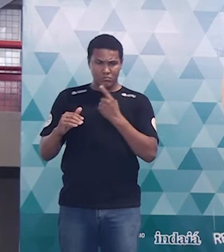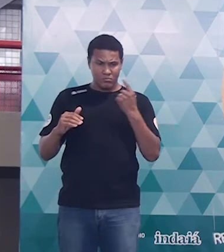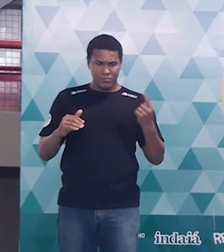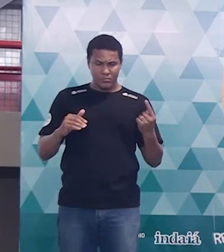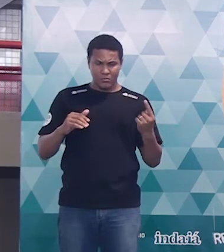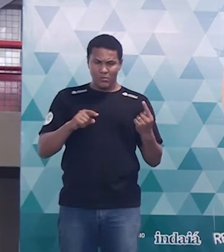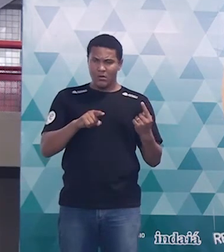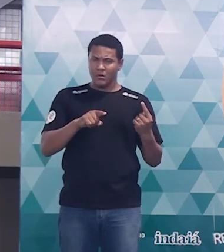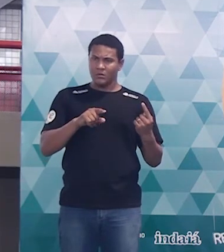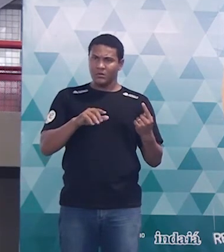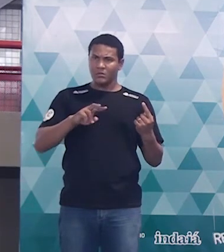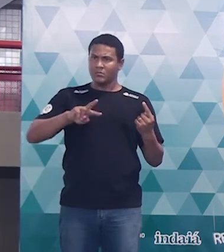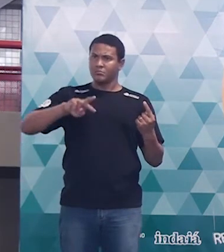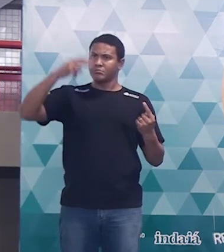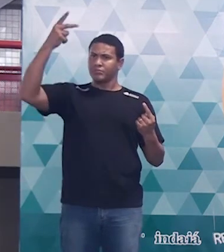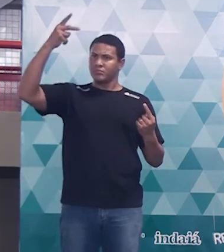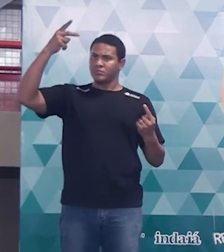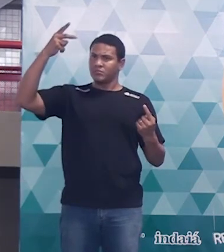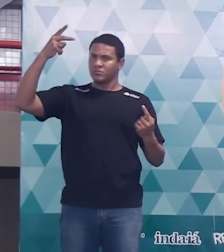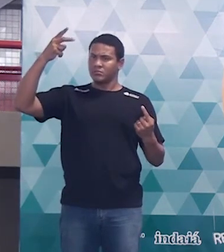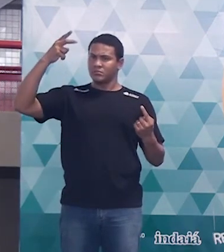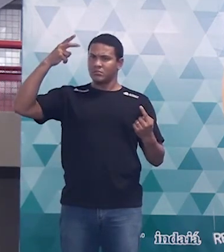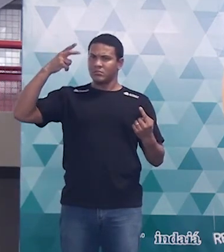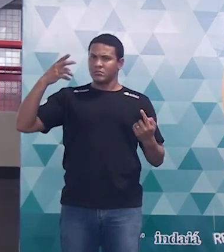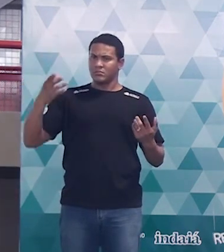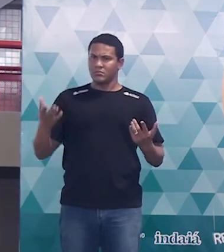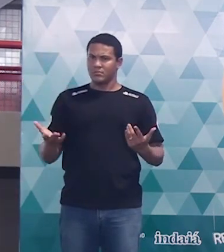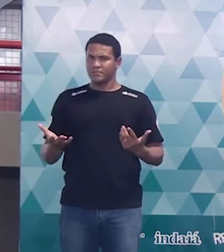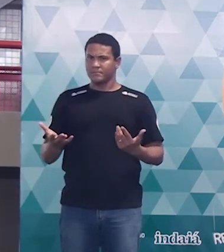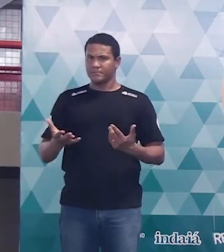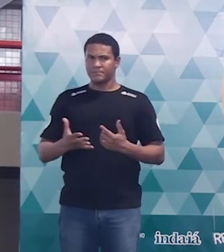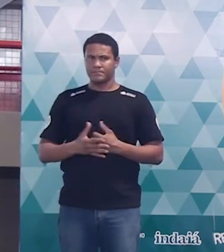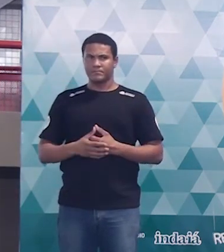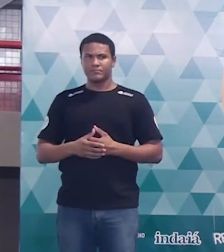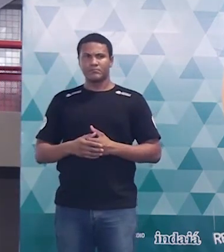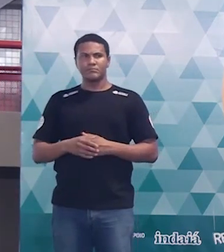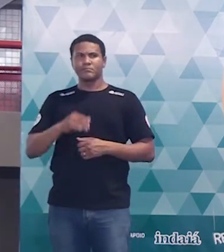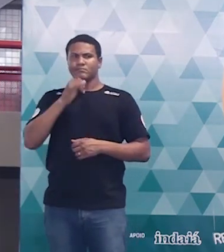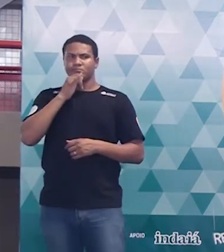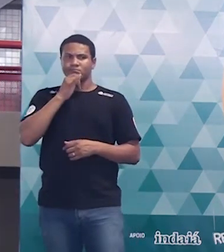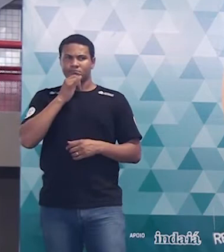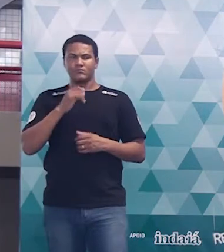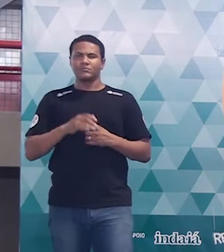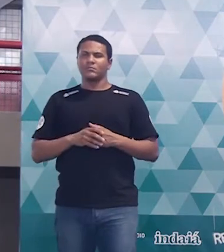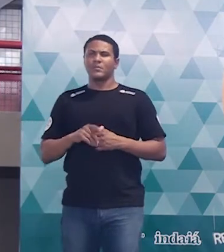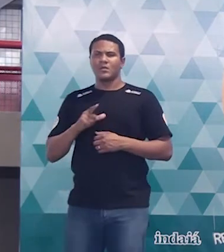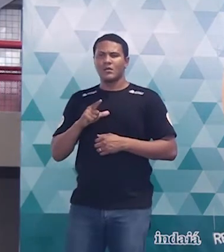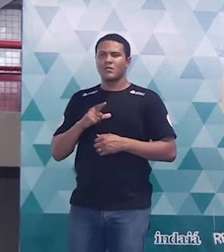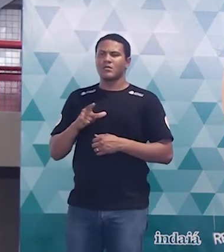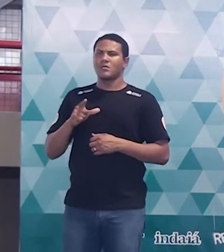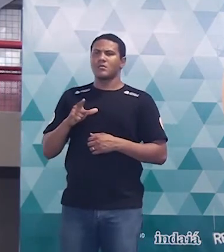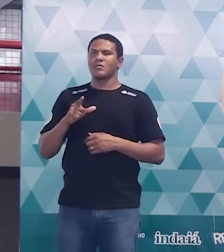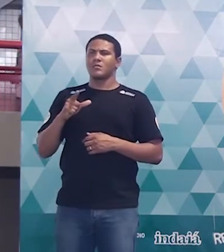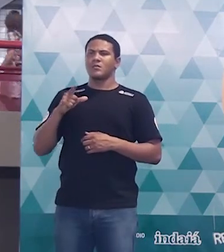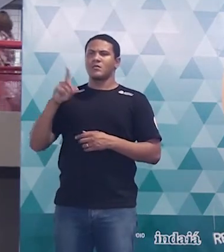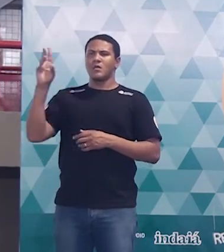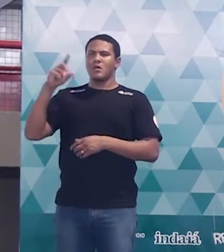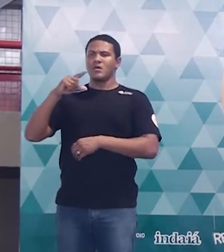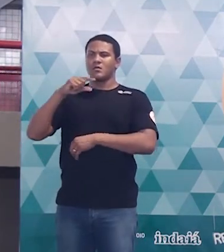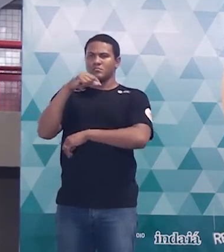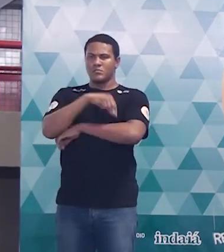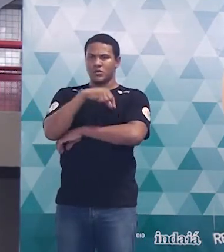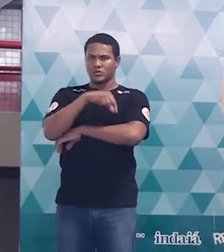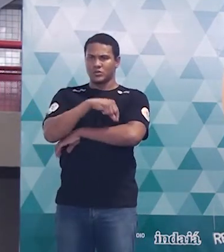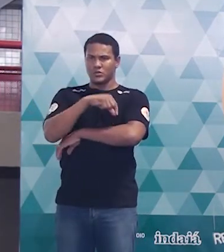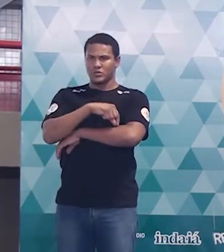mas a ração ela duplicou. Eu estou indo para Mossoró toda terça-feira, às